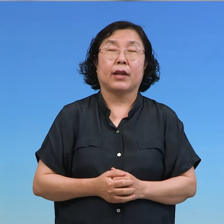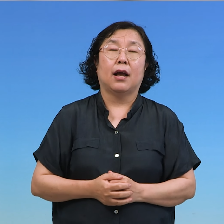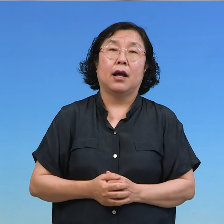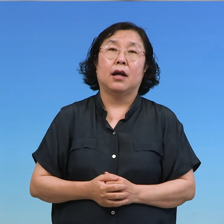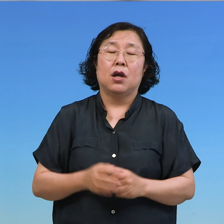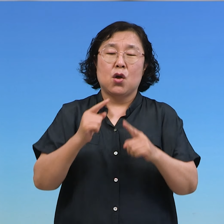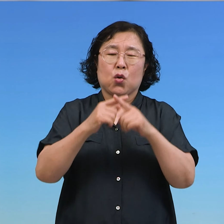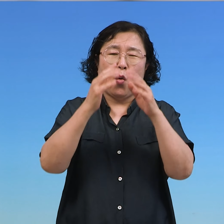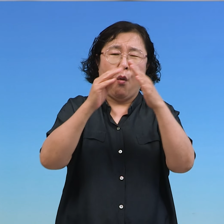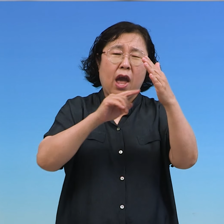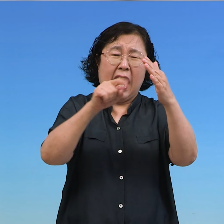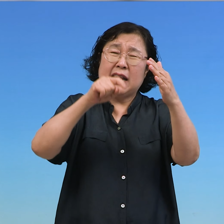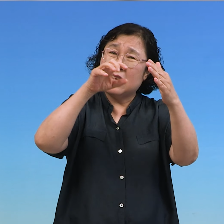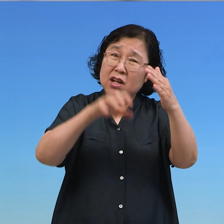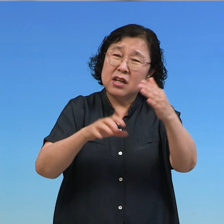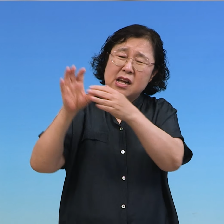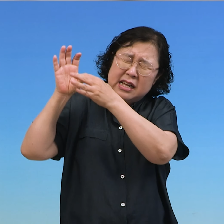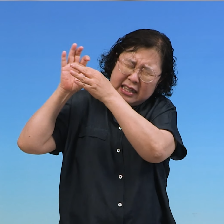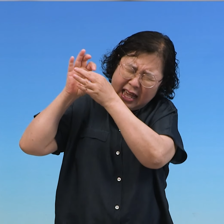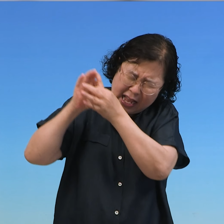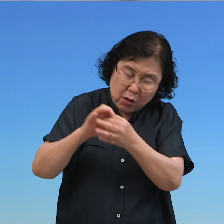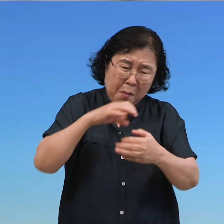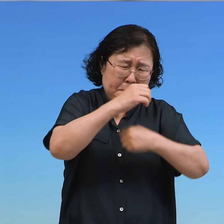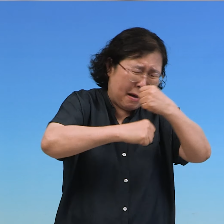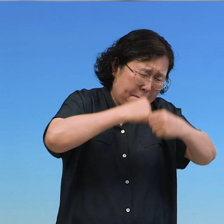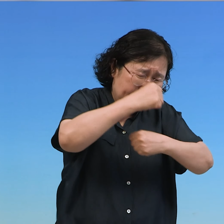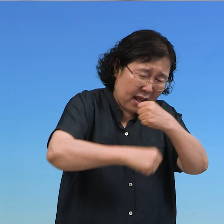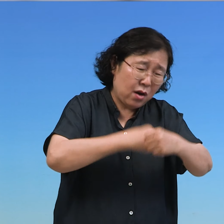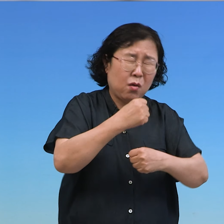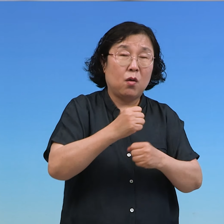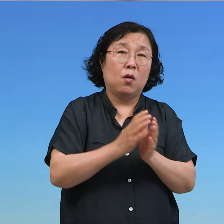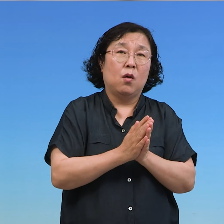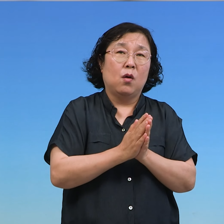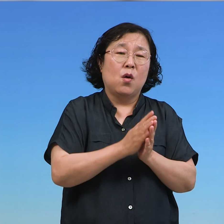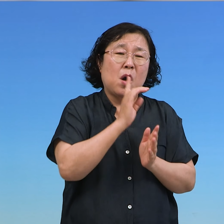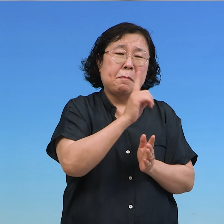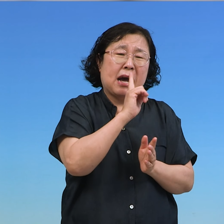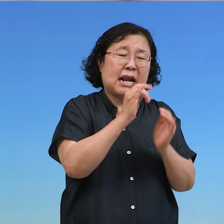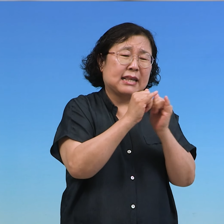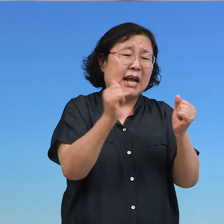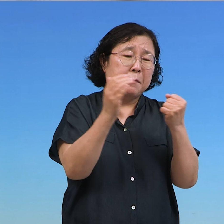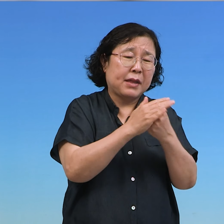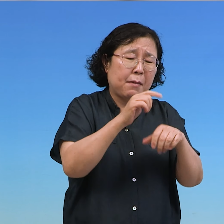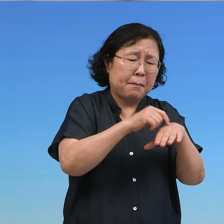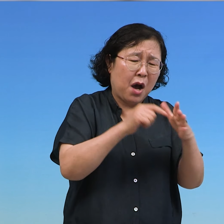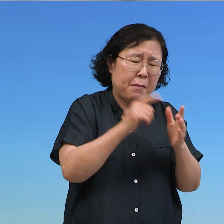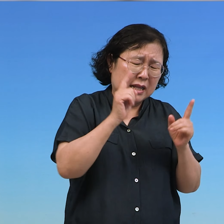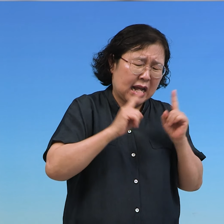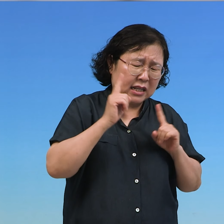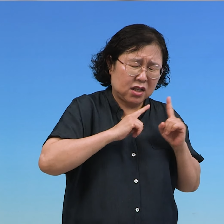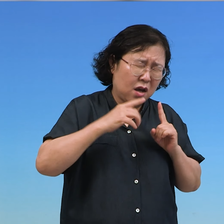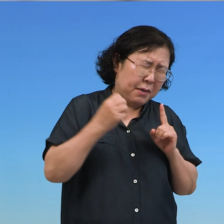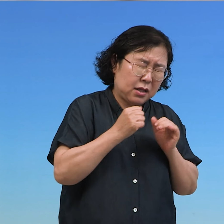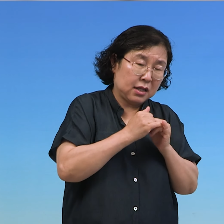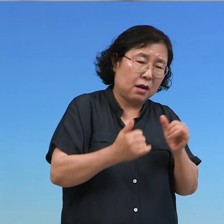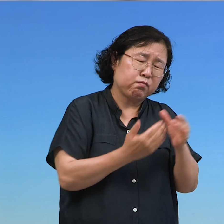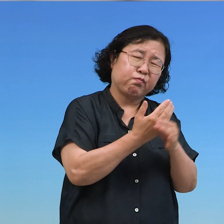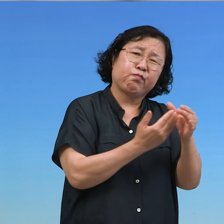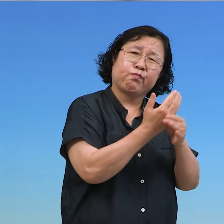교회에서 끊임없이 함부로 말하는 사람 때문에 비수를 꽂는 일들이 계속 일어나고요